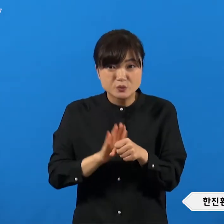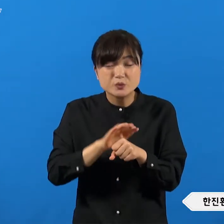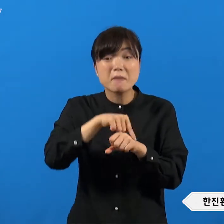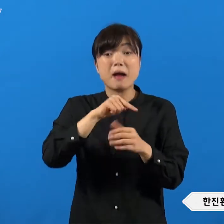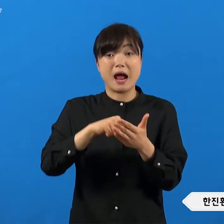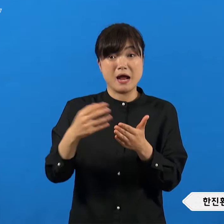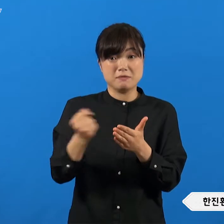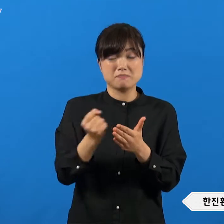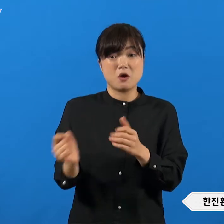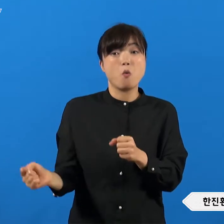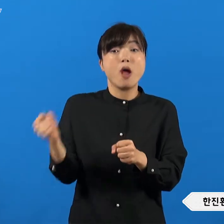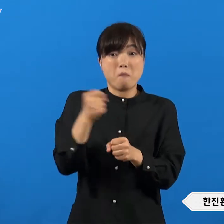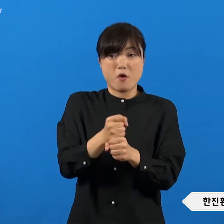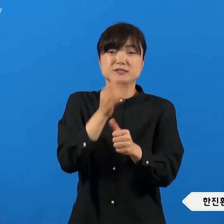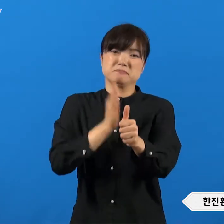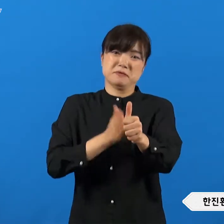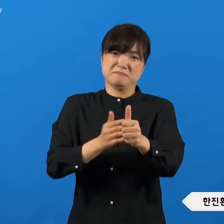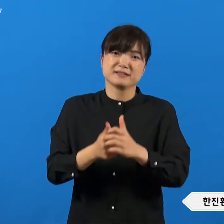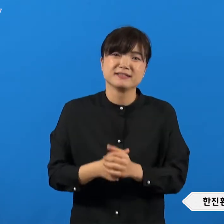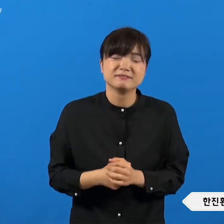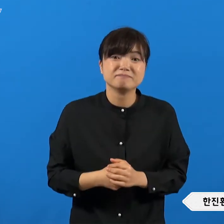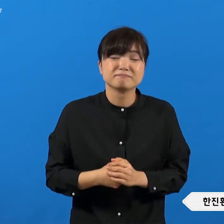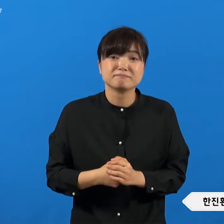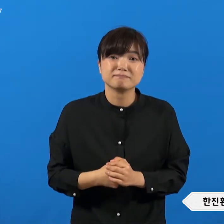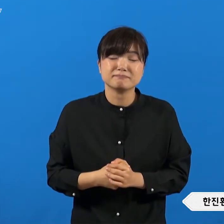긍휼의 가슴을 회복할 수 있기를 바랍니다.